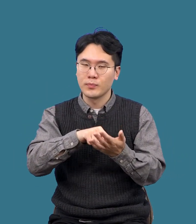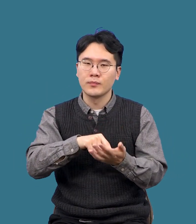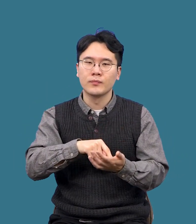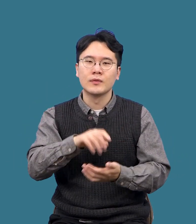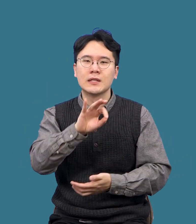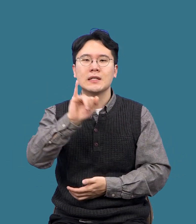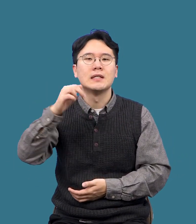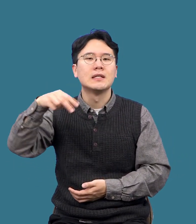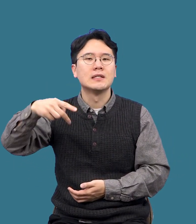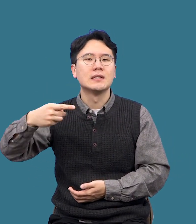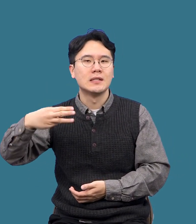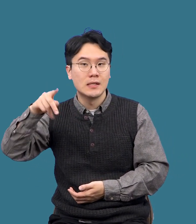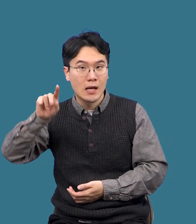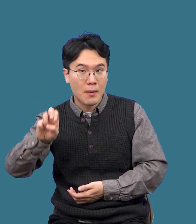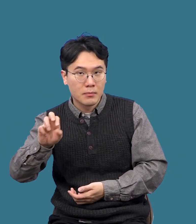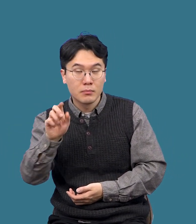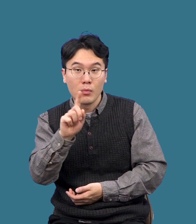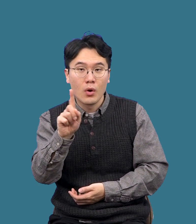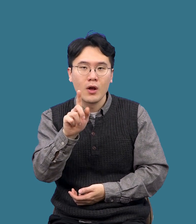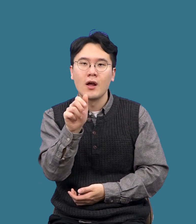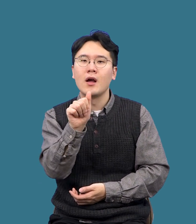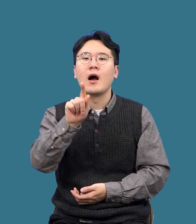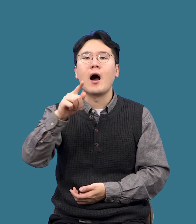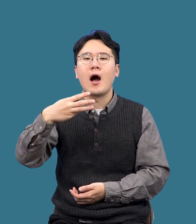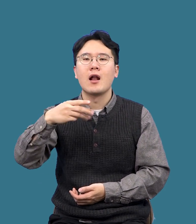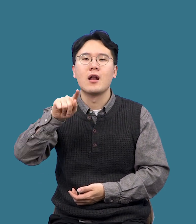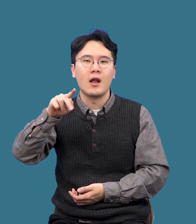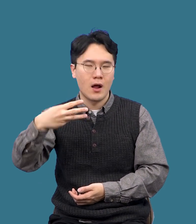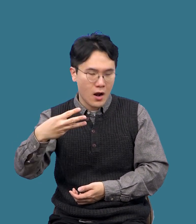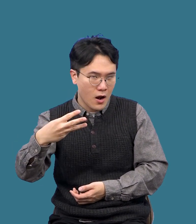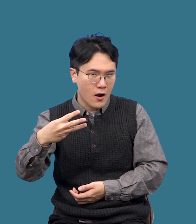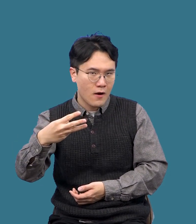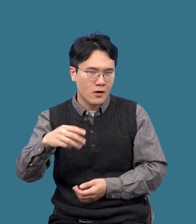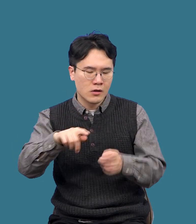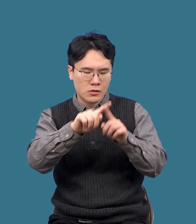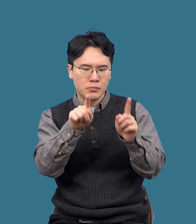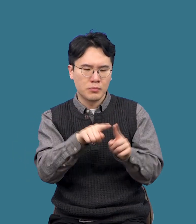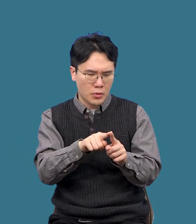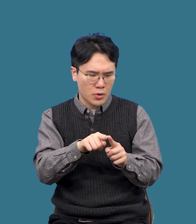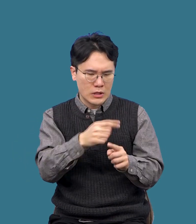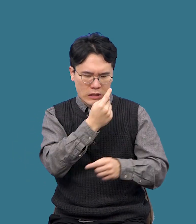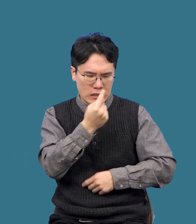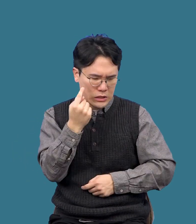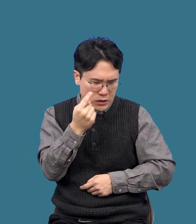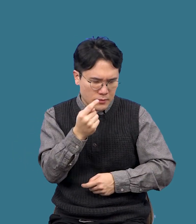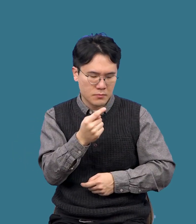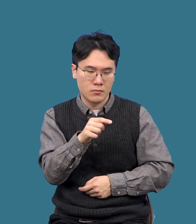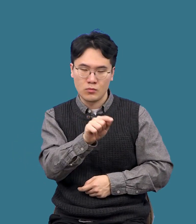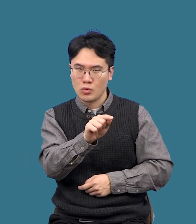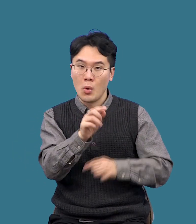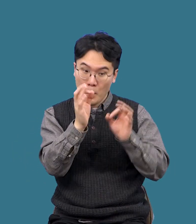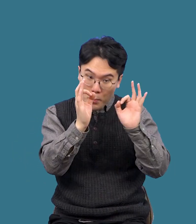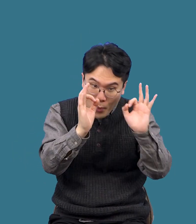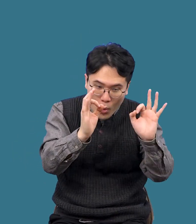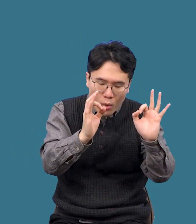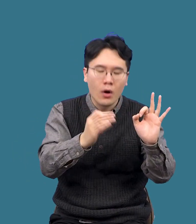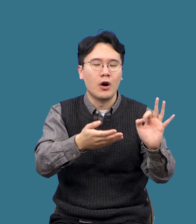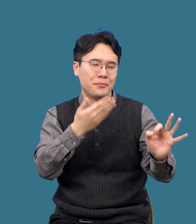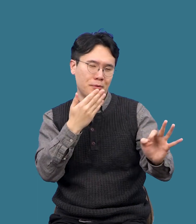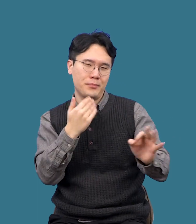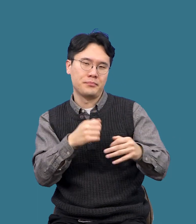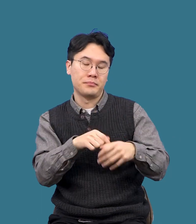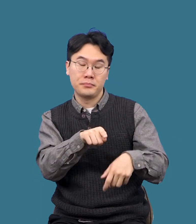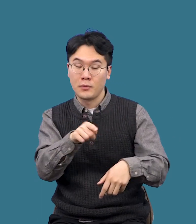할랄이라는 마크 인증을 하고 그 음식들만을 먹습니다. 무슨 얘기냐면 마음대로 먹고